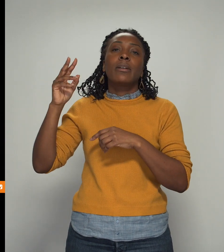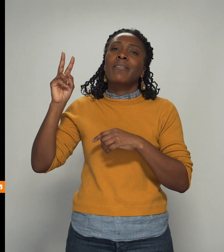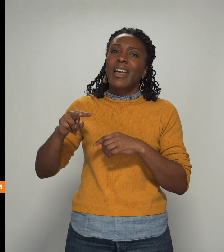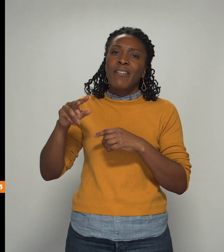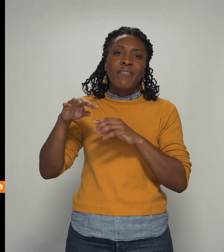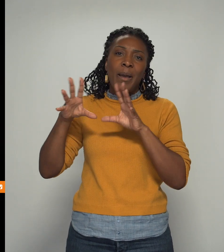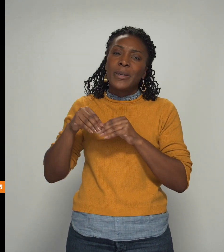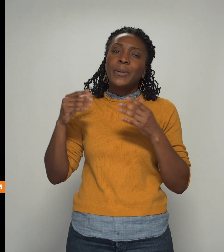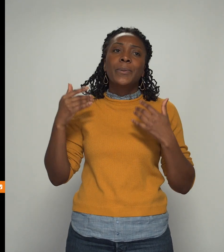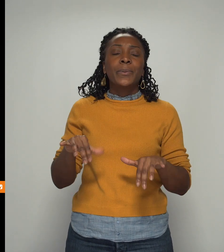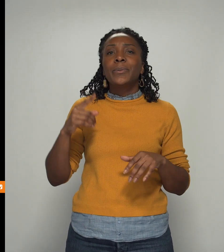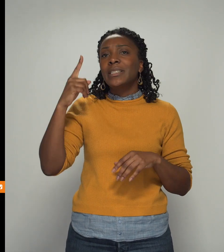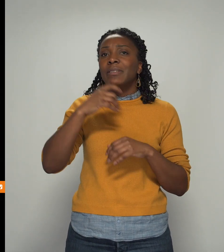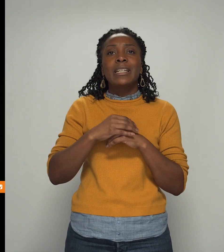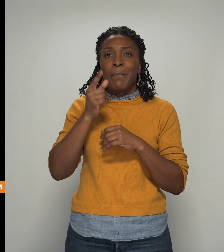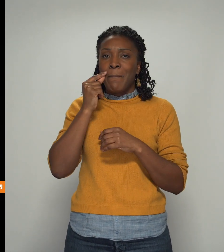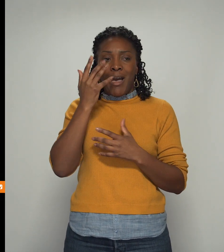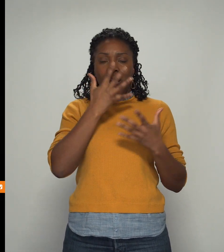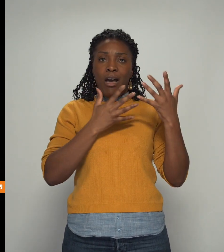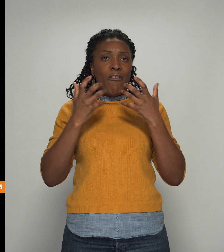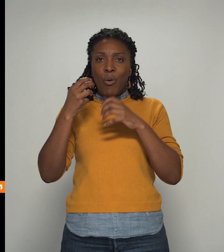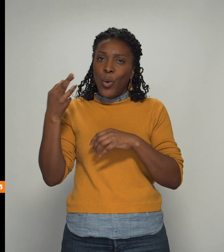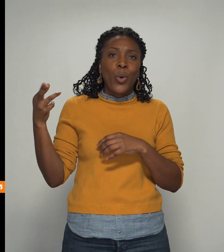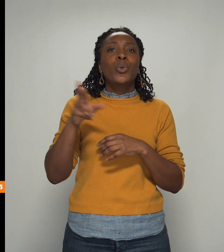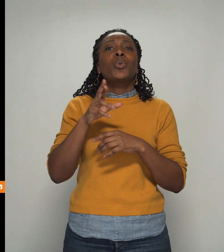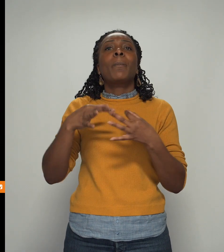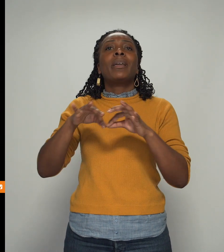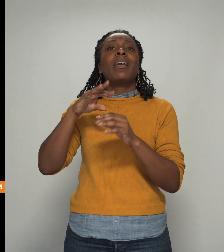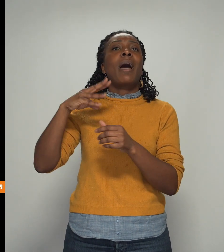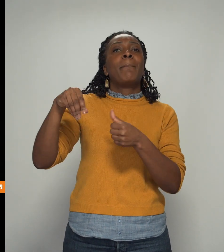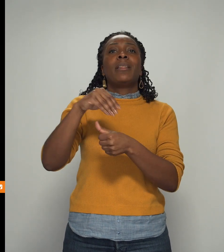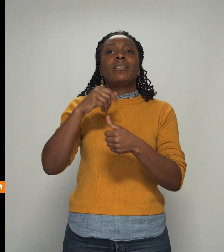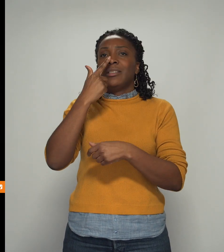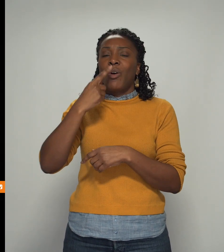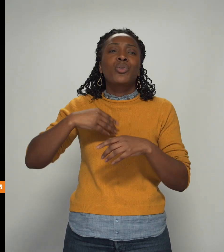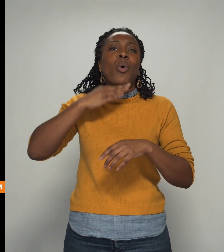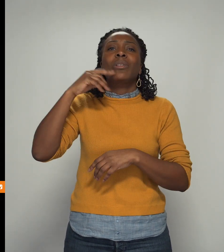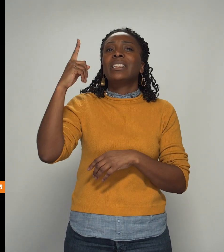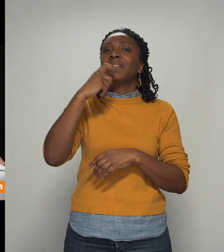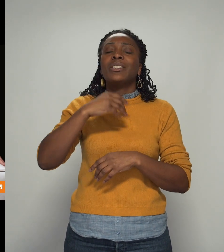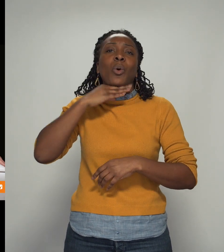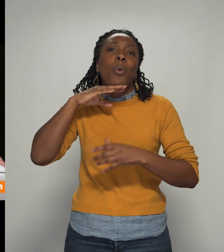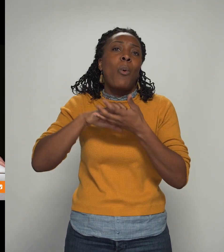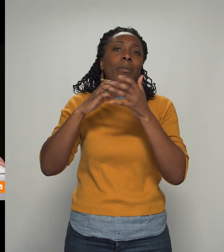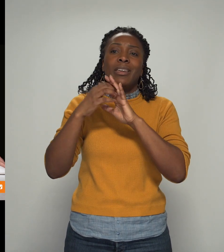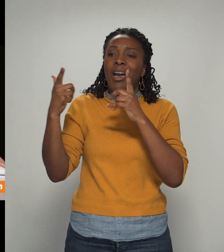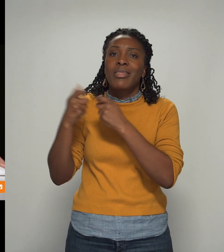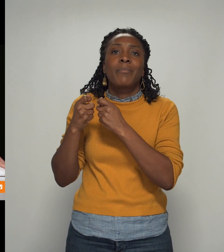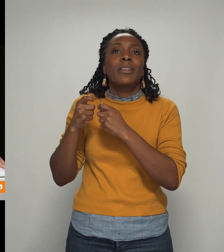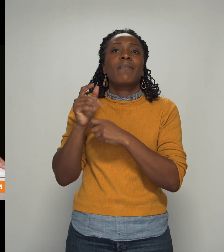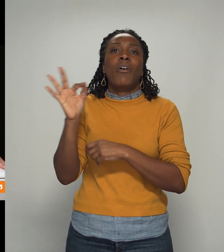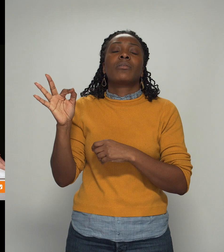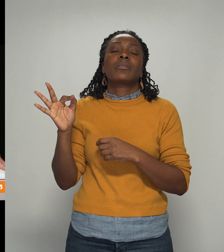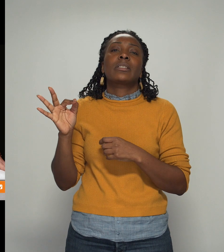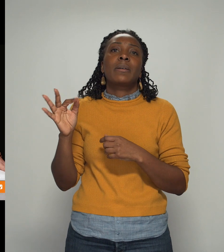familiale. Mon père veut repartir au pays, mes parents veulent repartir parce que c'est trop difficile, trop compliqué de s'acclimater.